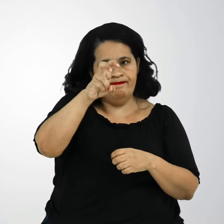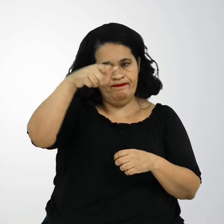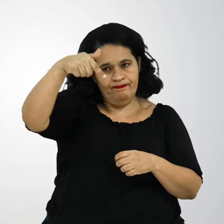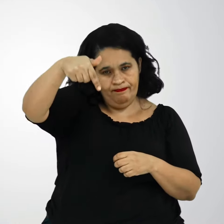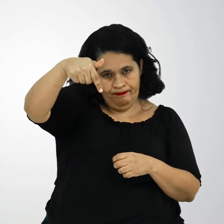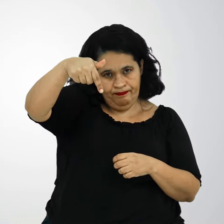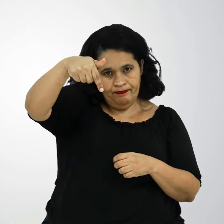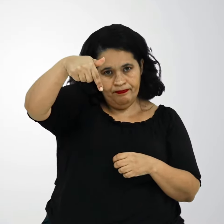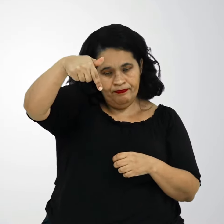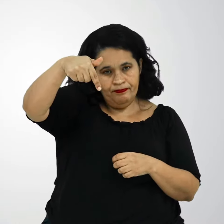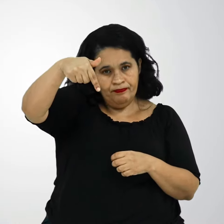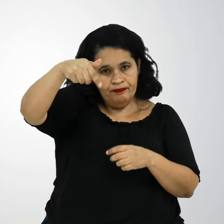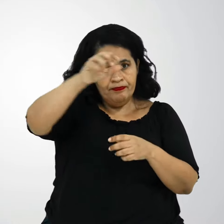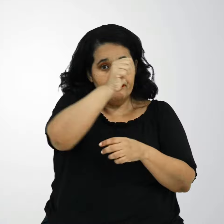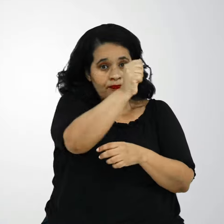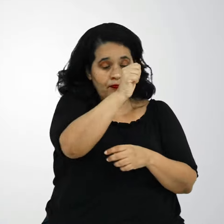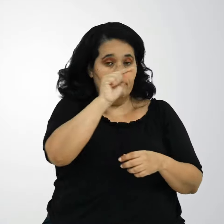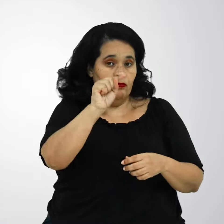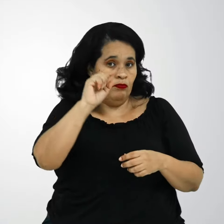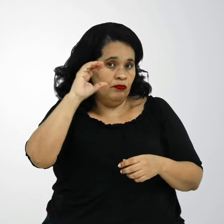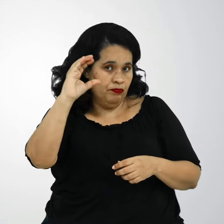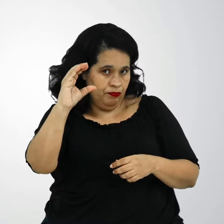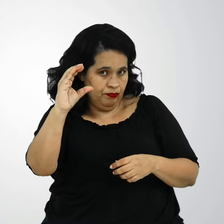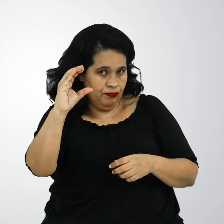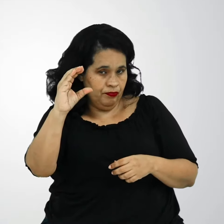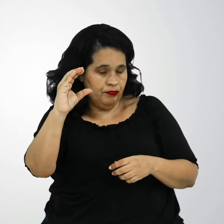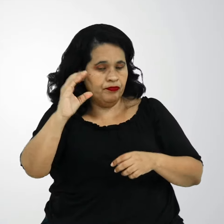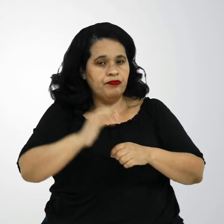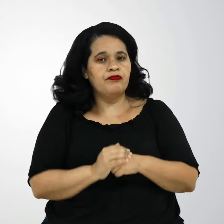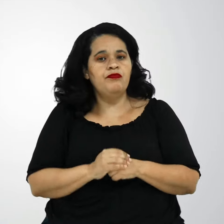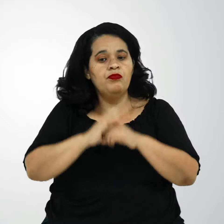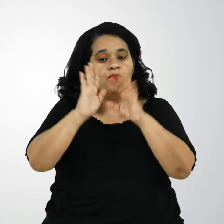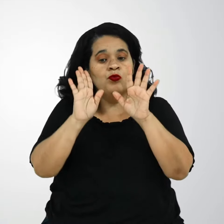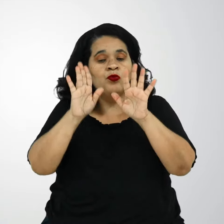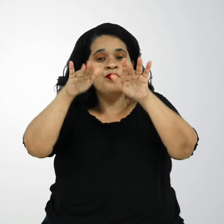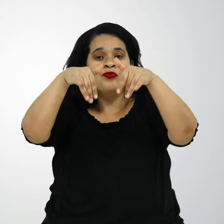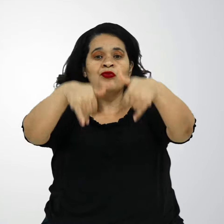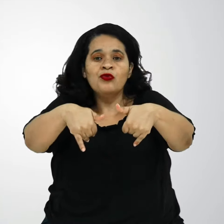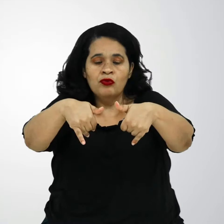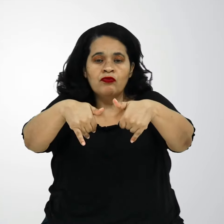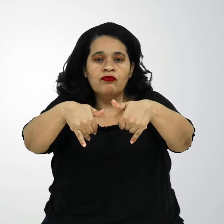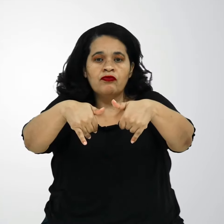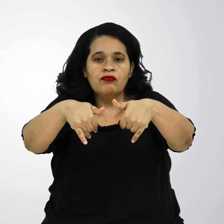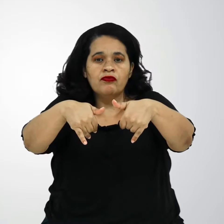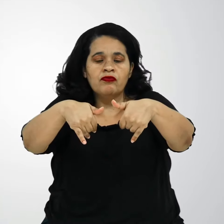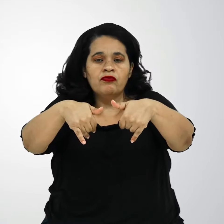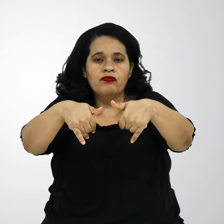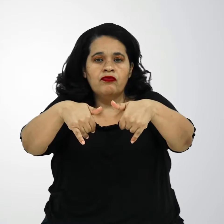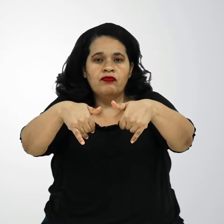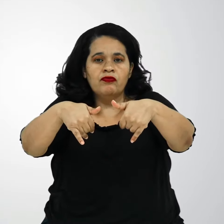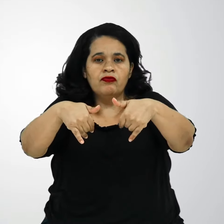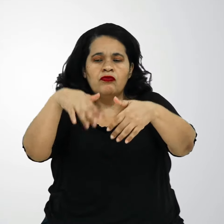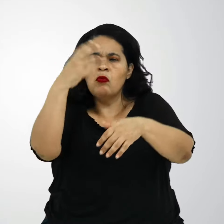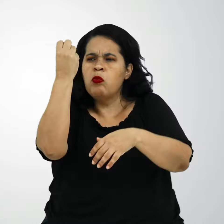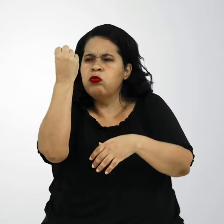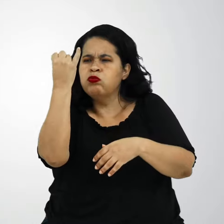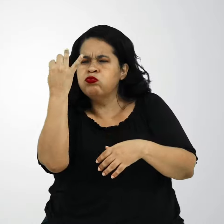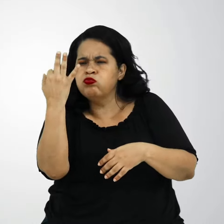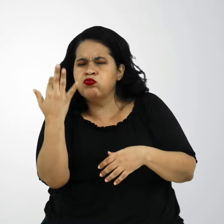457, né, antes de Cristo, e que no final, e isso contaria então